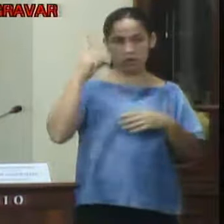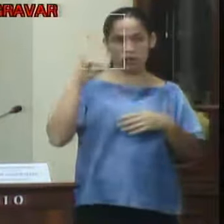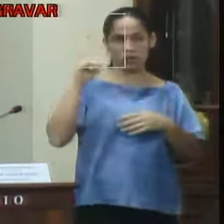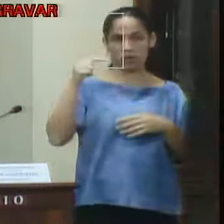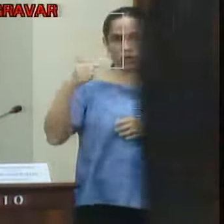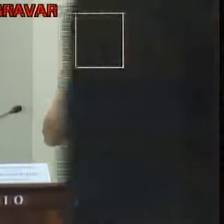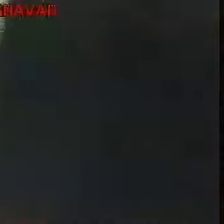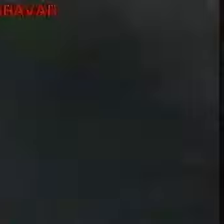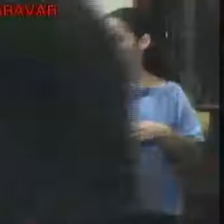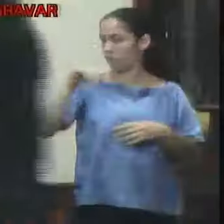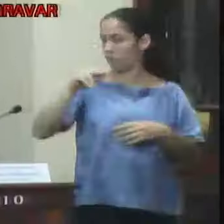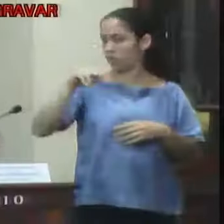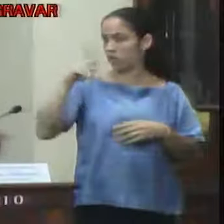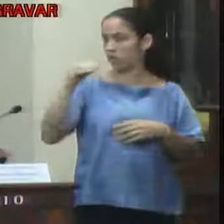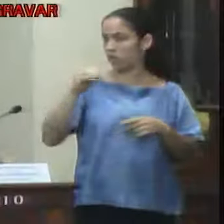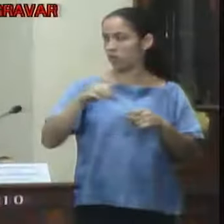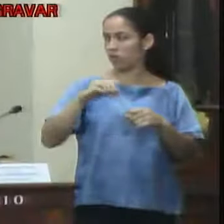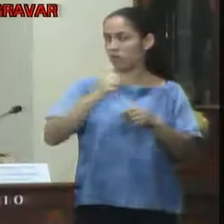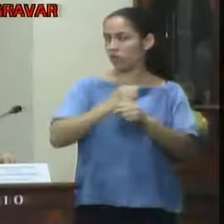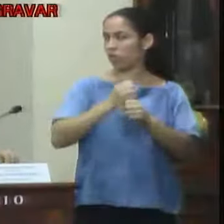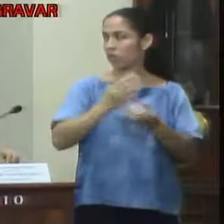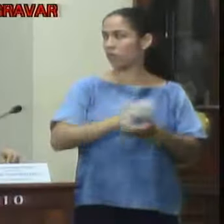de junho de 2018, vereador Celcinho do Bar.